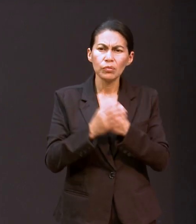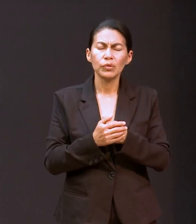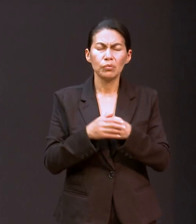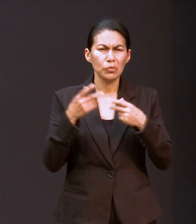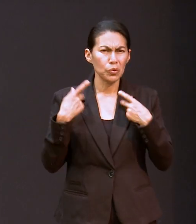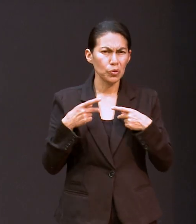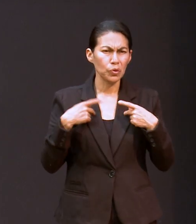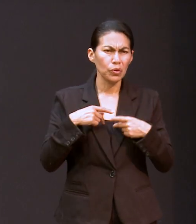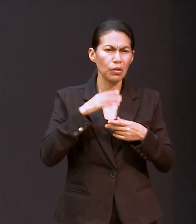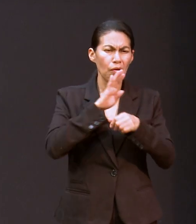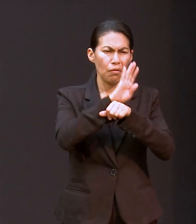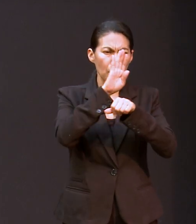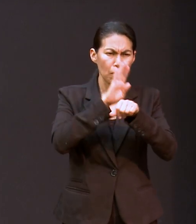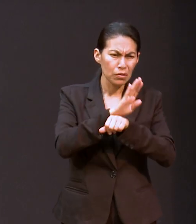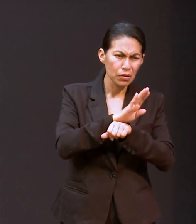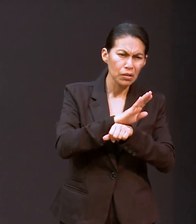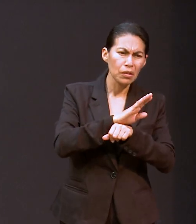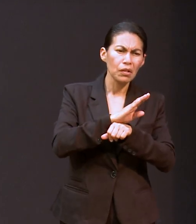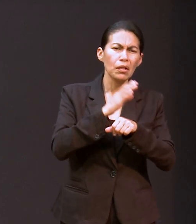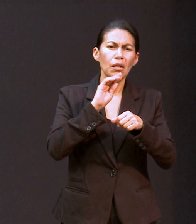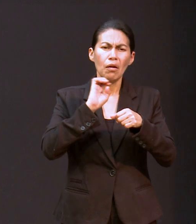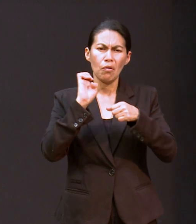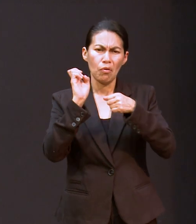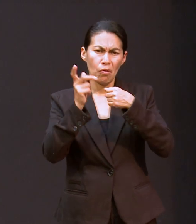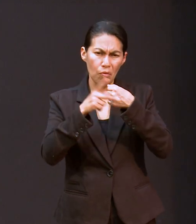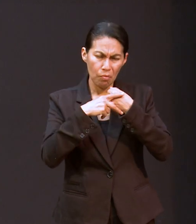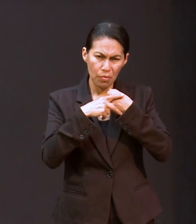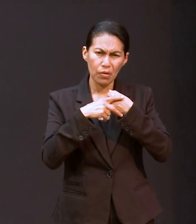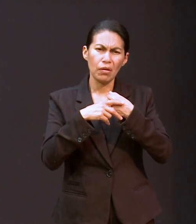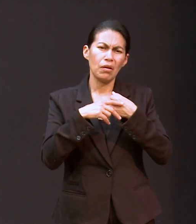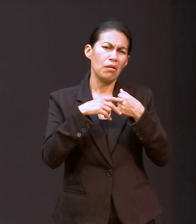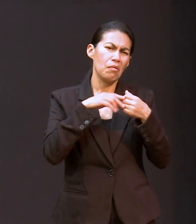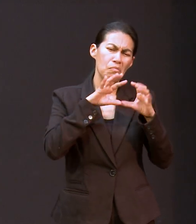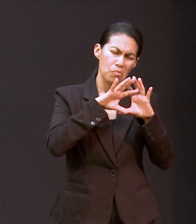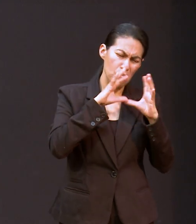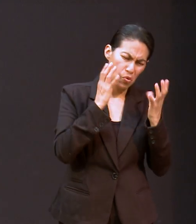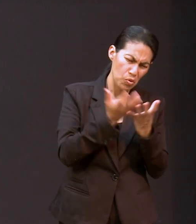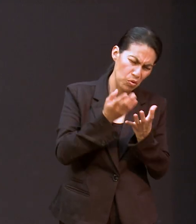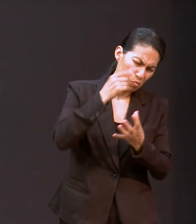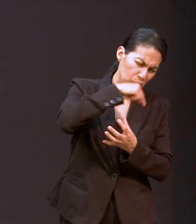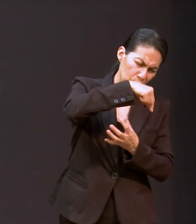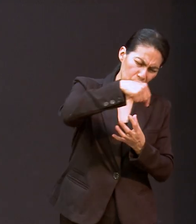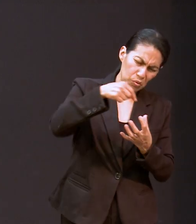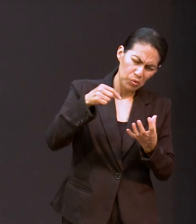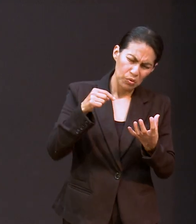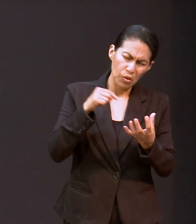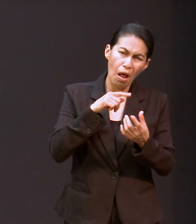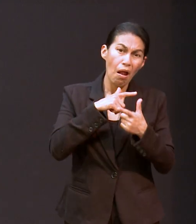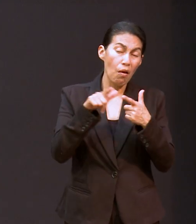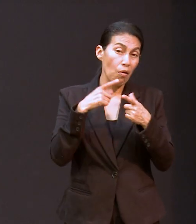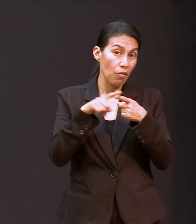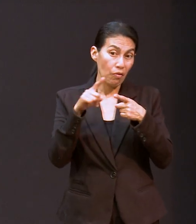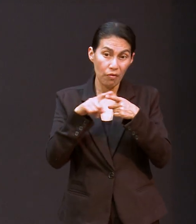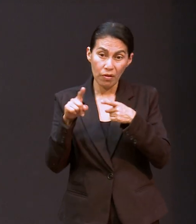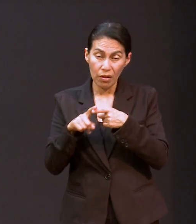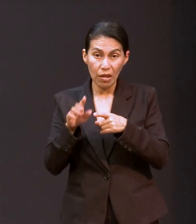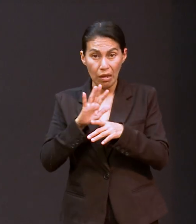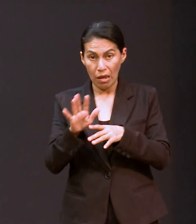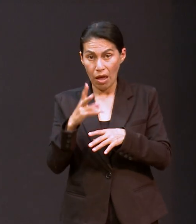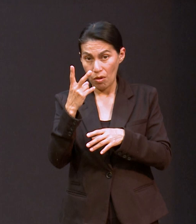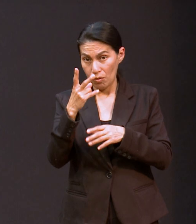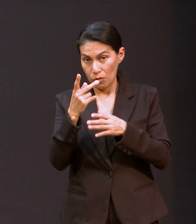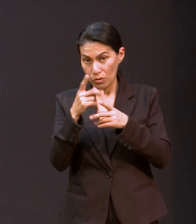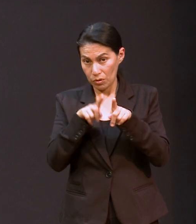lección y hay personas de Brasil Hay personas de Europa personas en todo lugar del mundo que no subimos ya